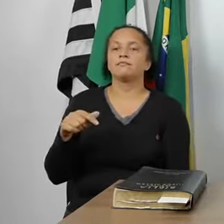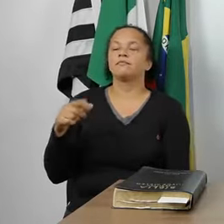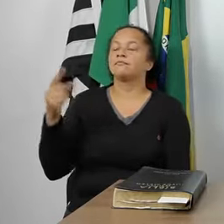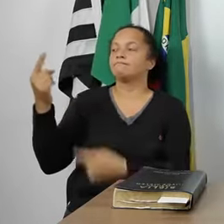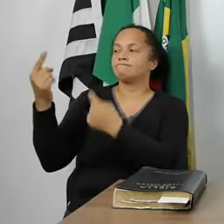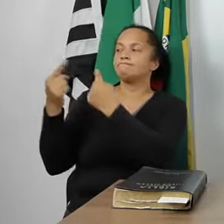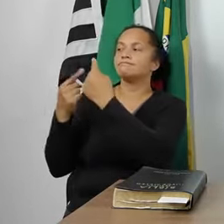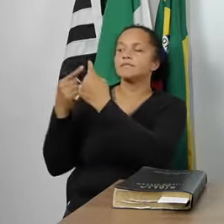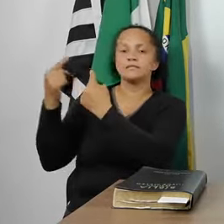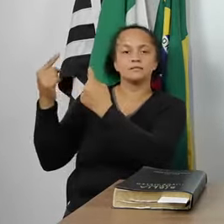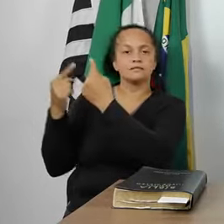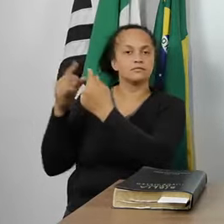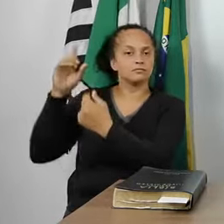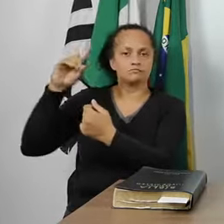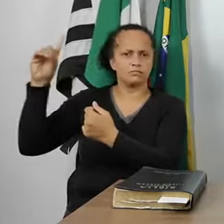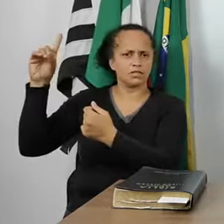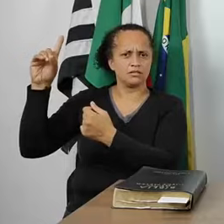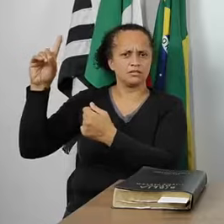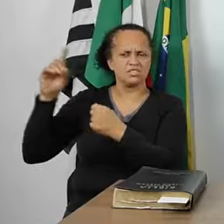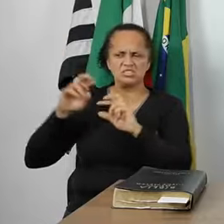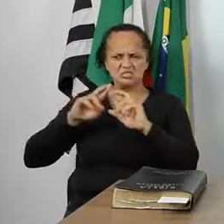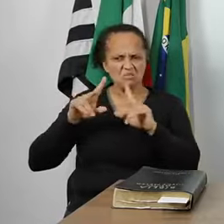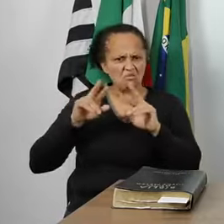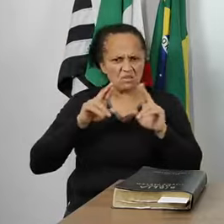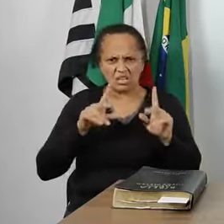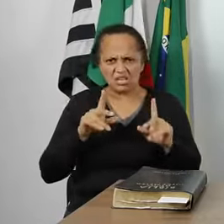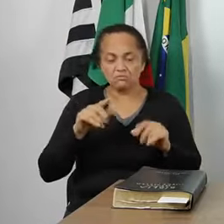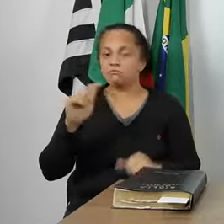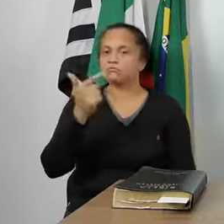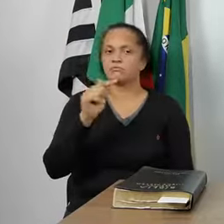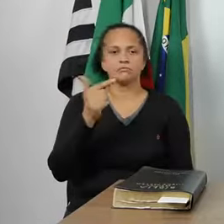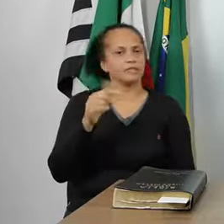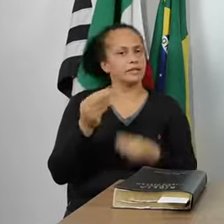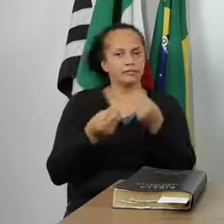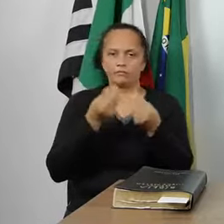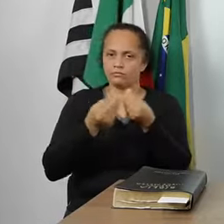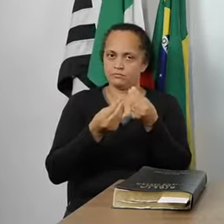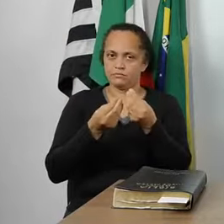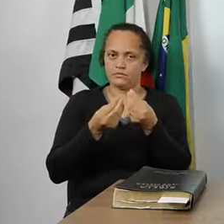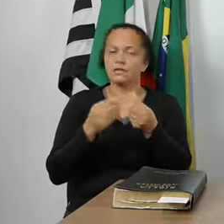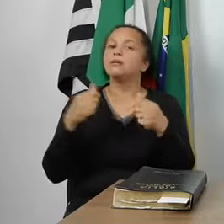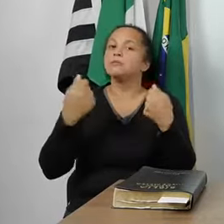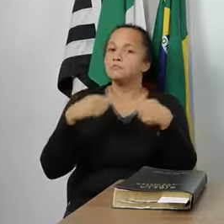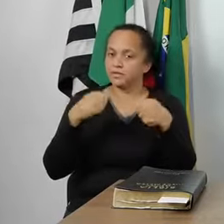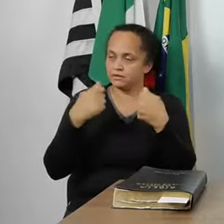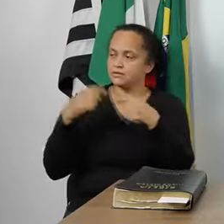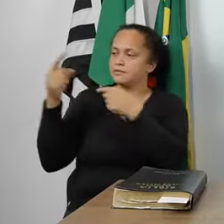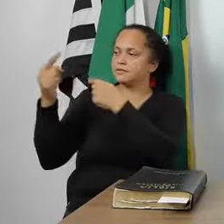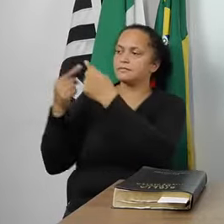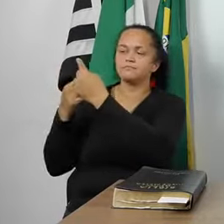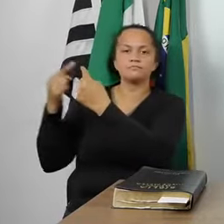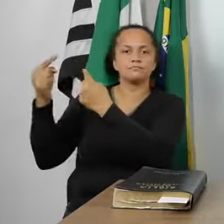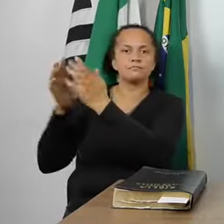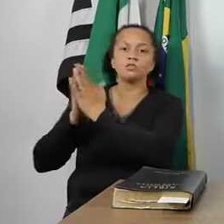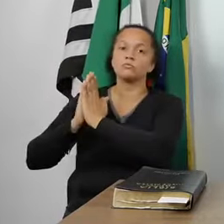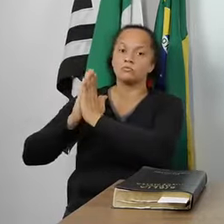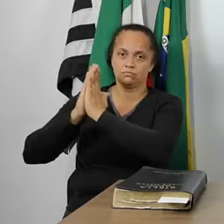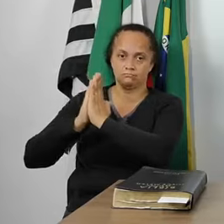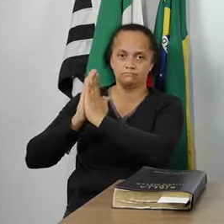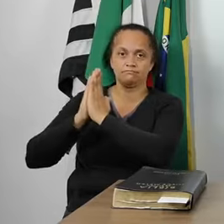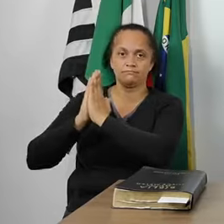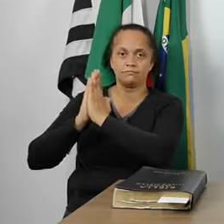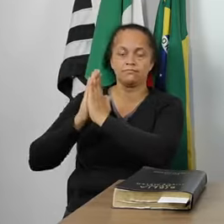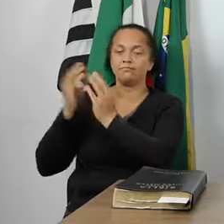Deus. Não há outra forma, outra maneira de nos relacionarmos com Deus, de termos comunhão com Deus, se não for por meio